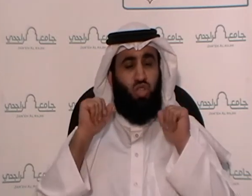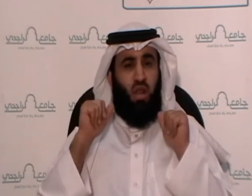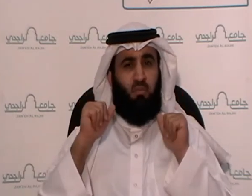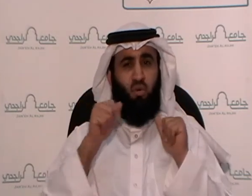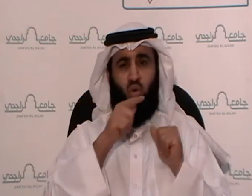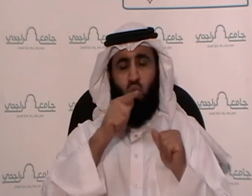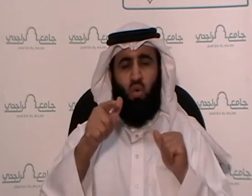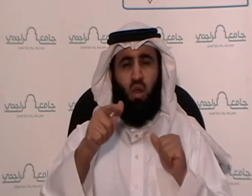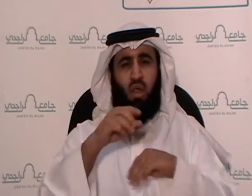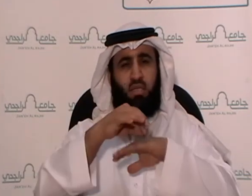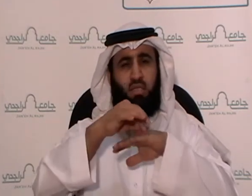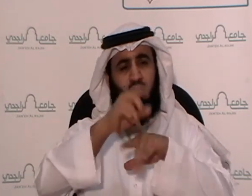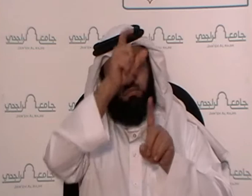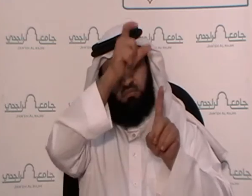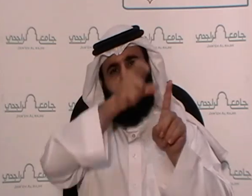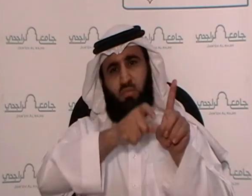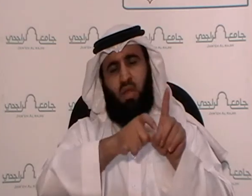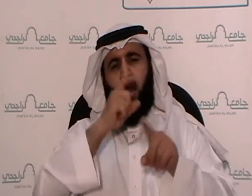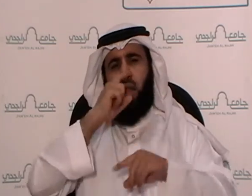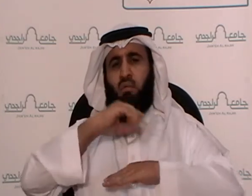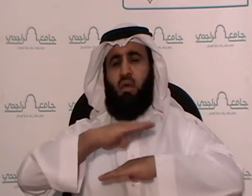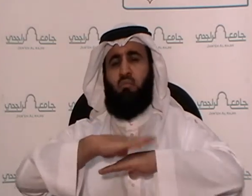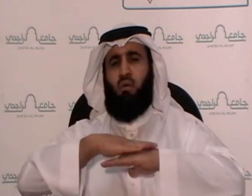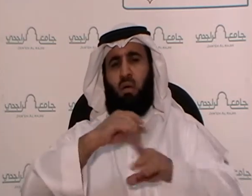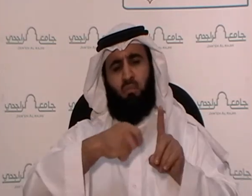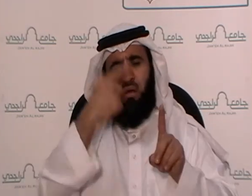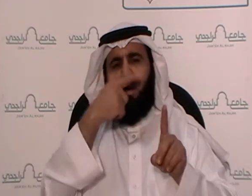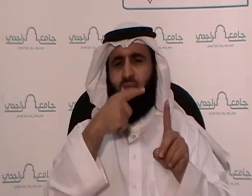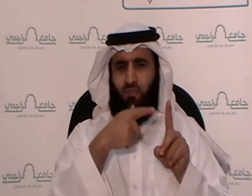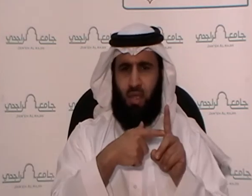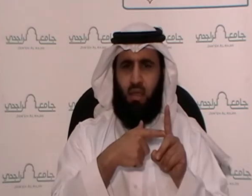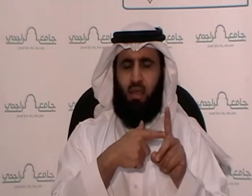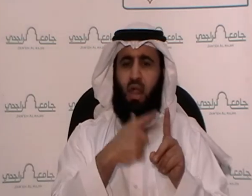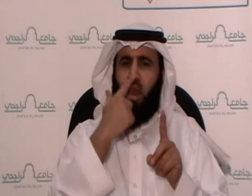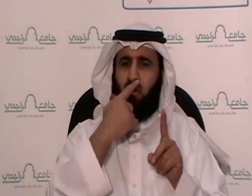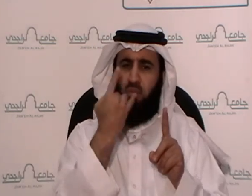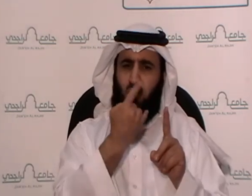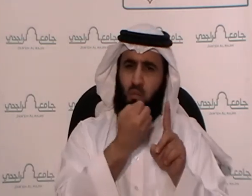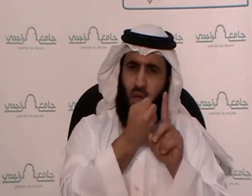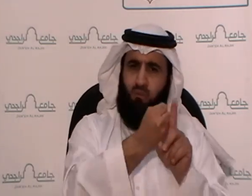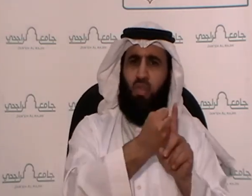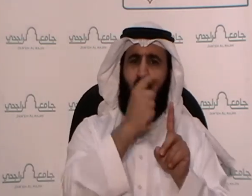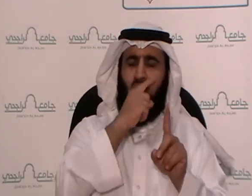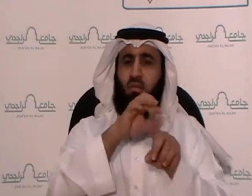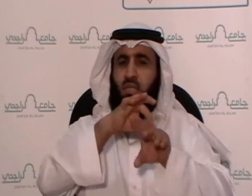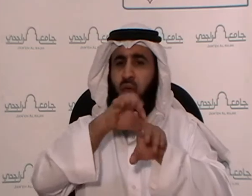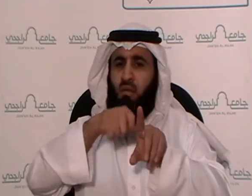يحترم الإنسان من حيث هو إنسان ويرعى حرمته في دمه